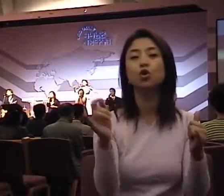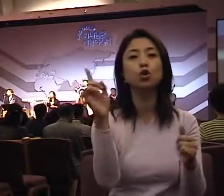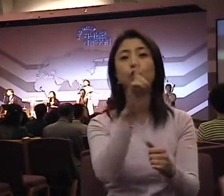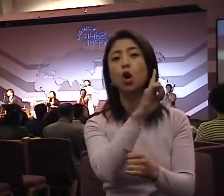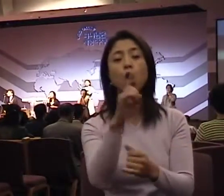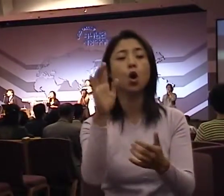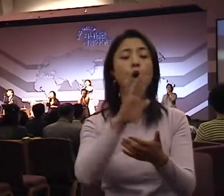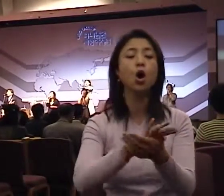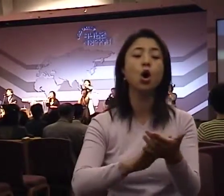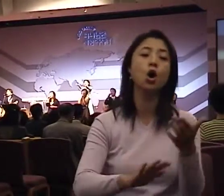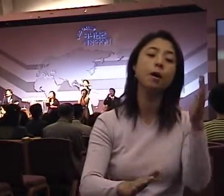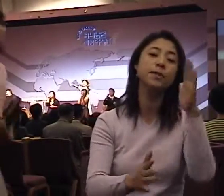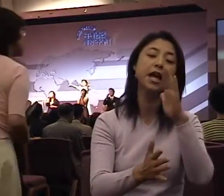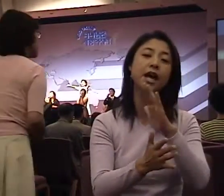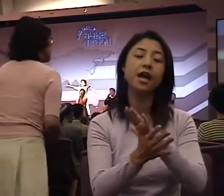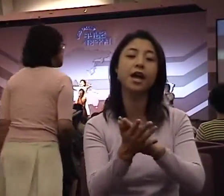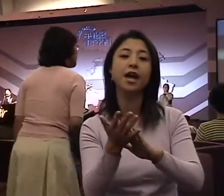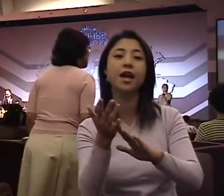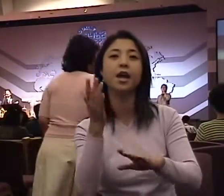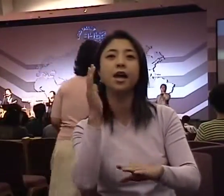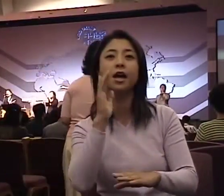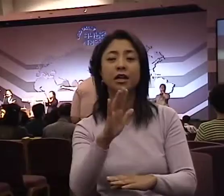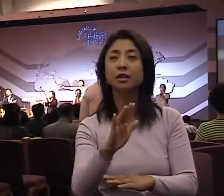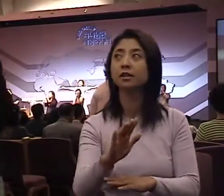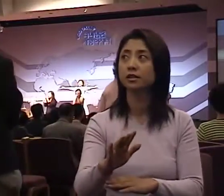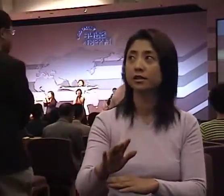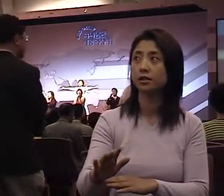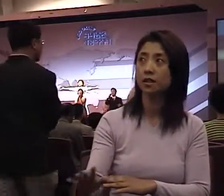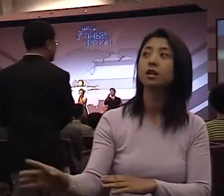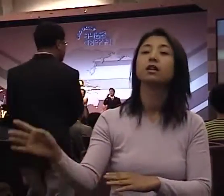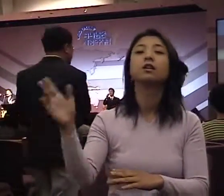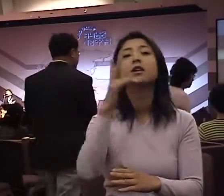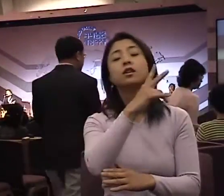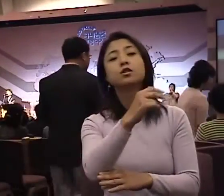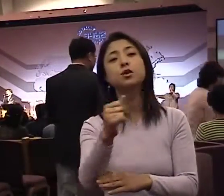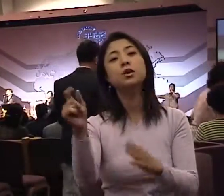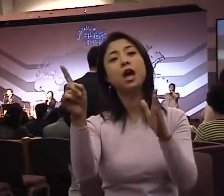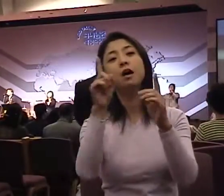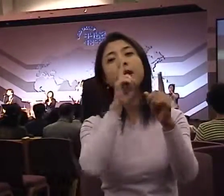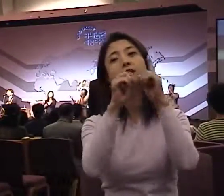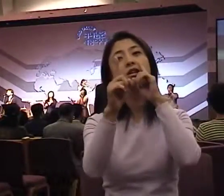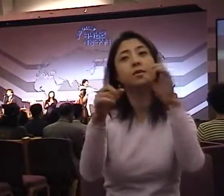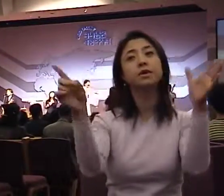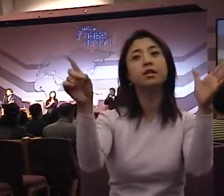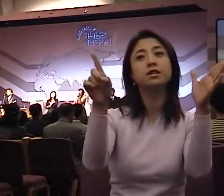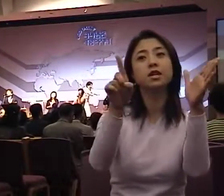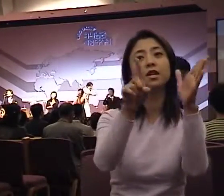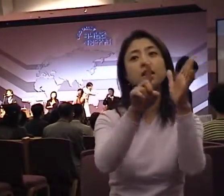자 누구도 없네. 주의